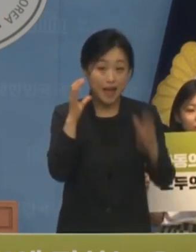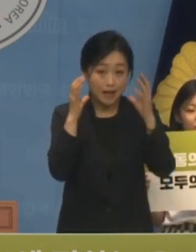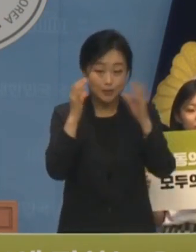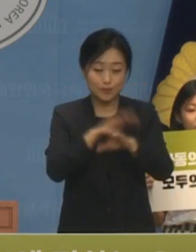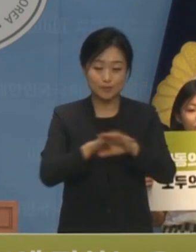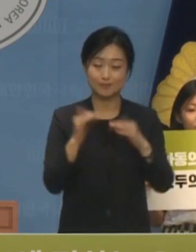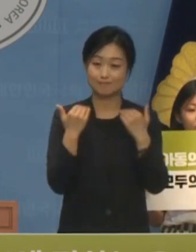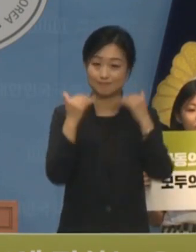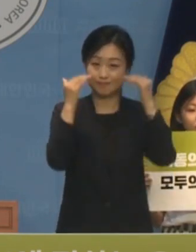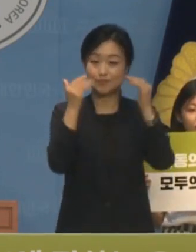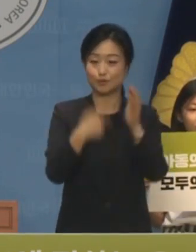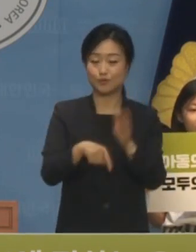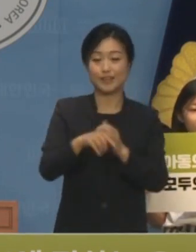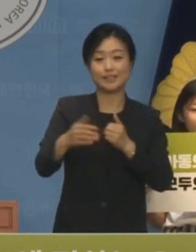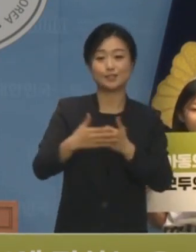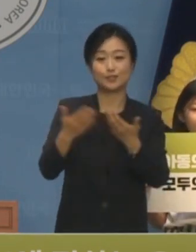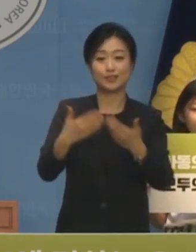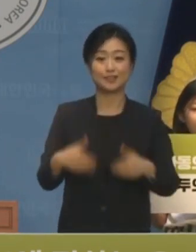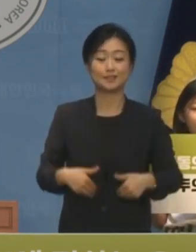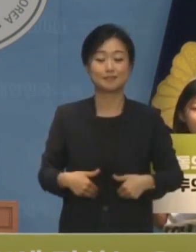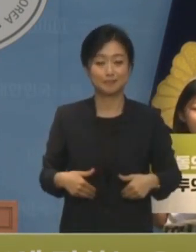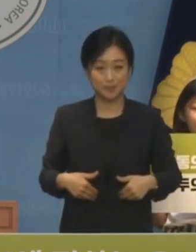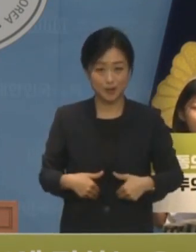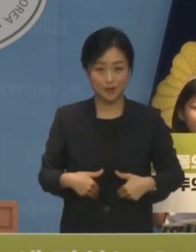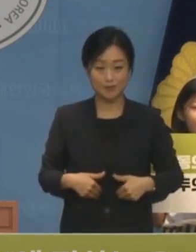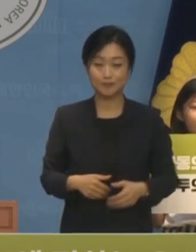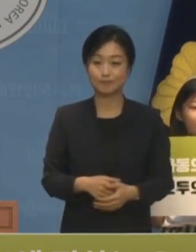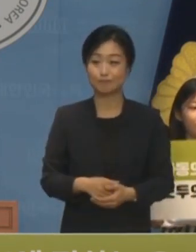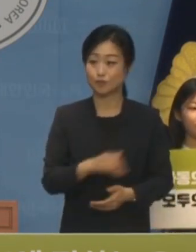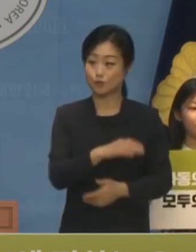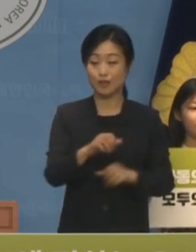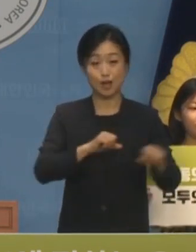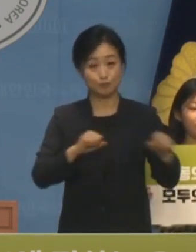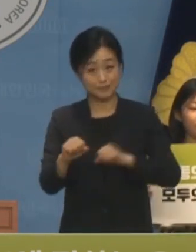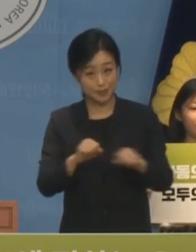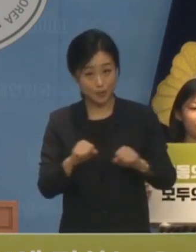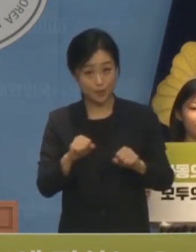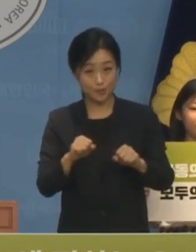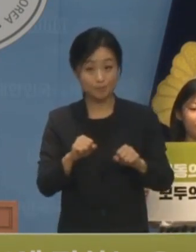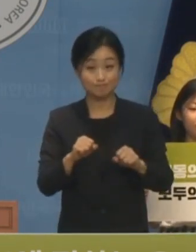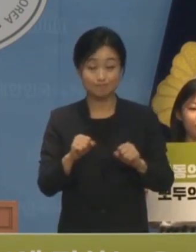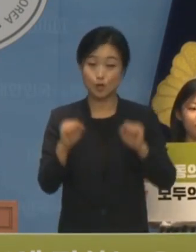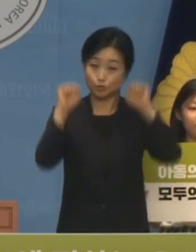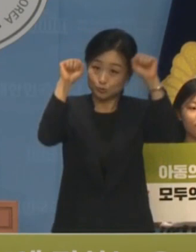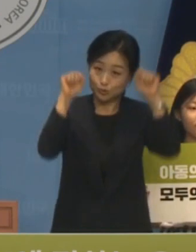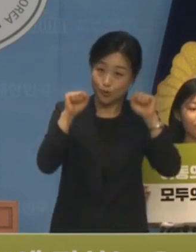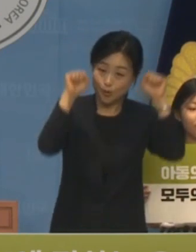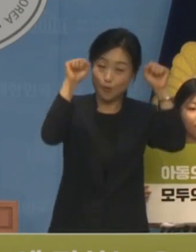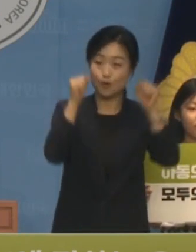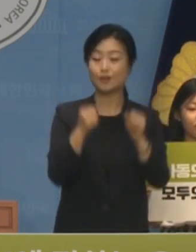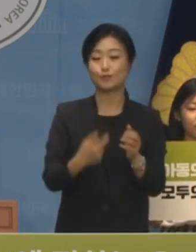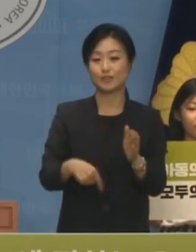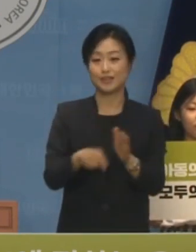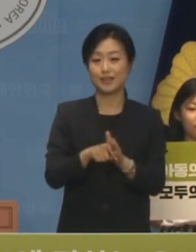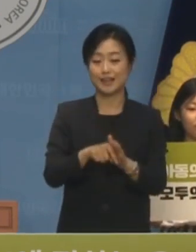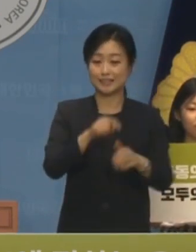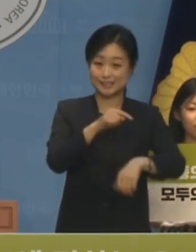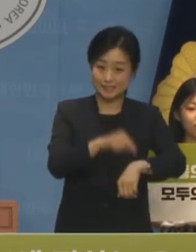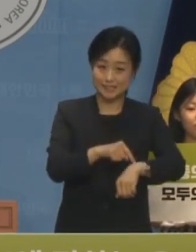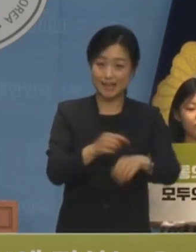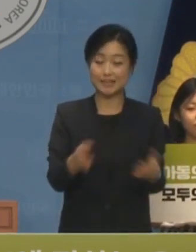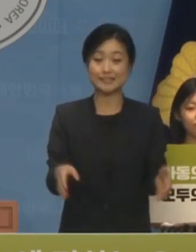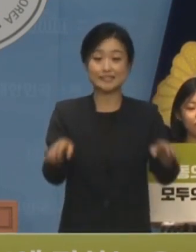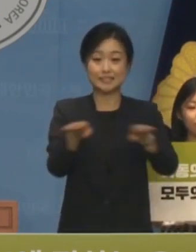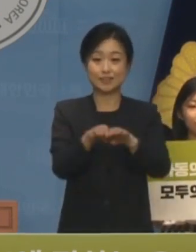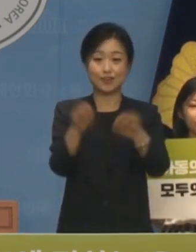있도록 해야 합니다. 아동들이 충분히 움직이고 활동할 수 있도록 운동할 수 있는 시간과